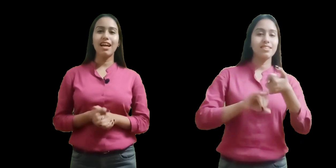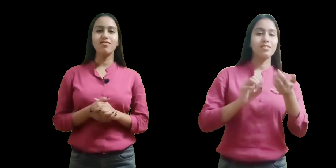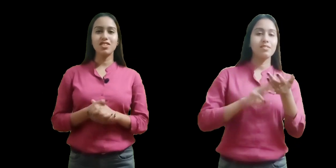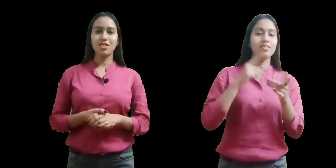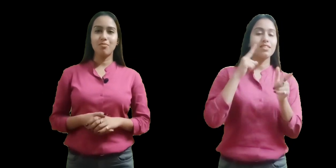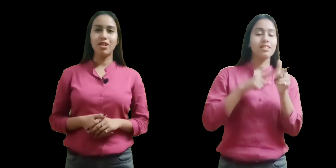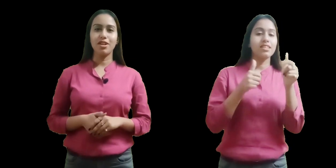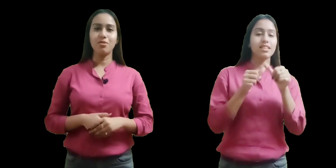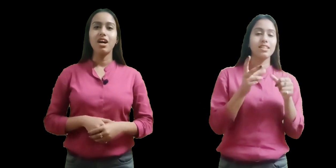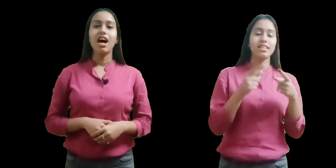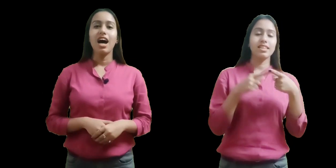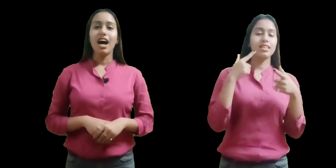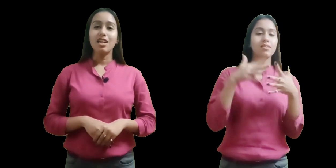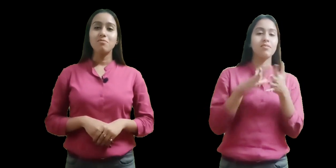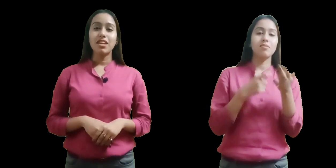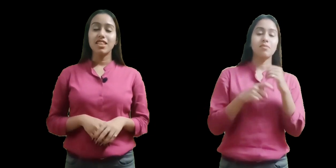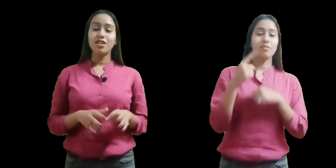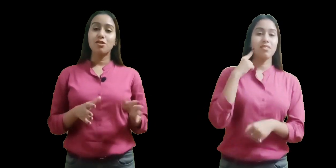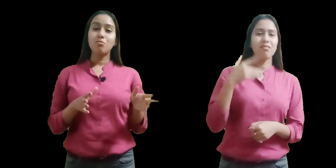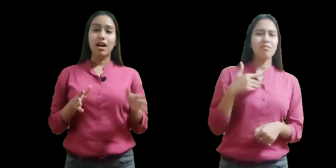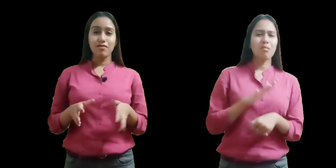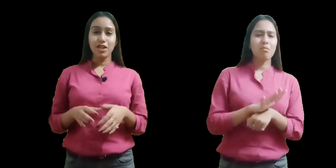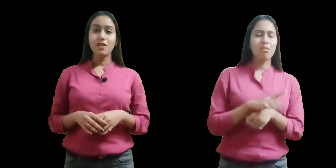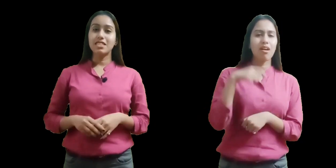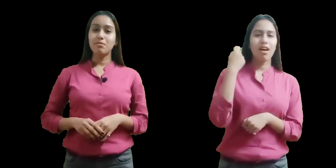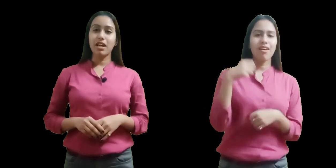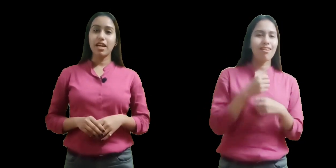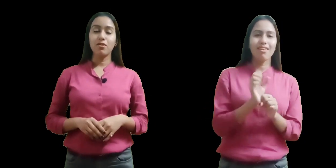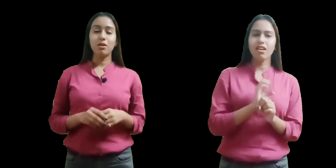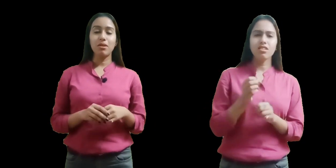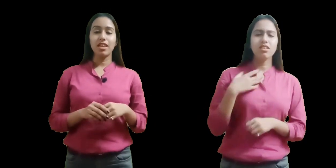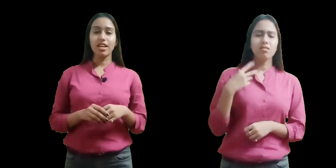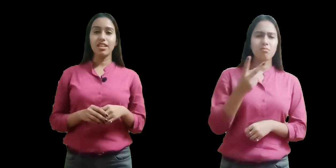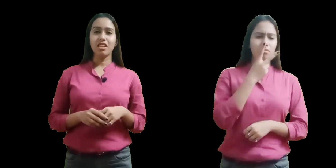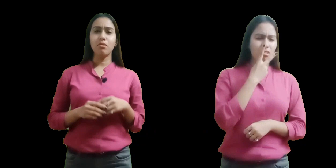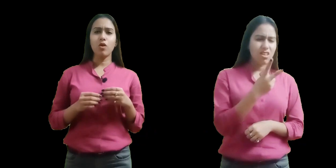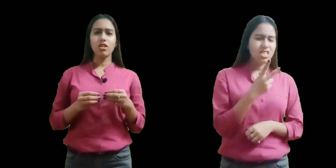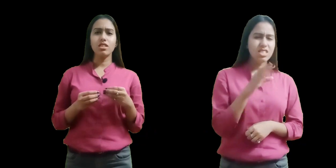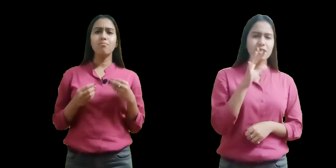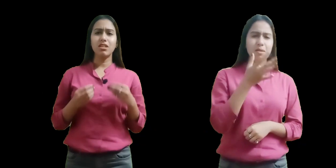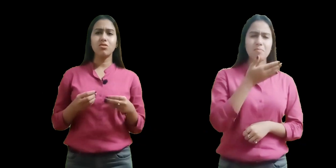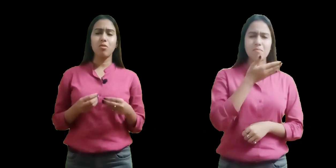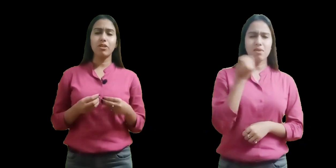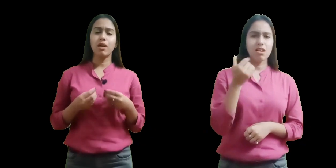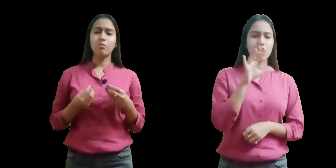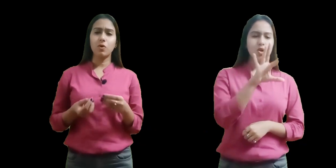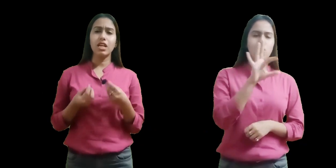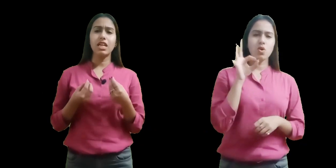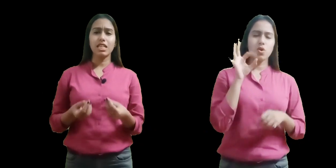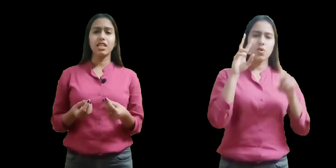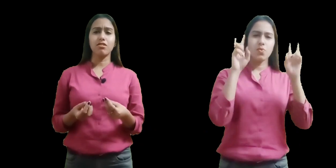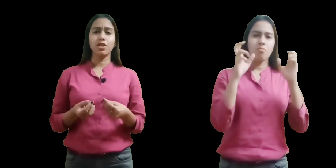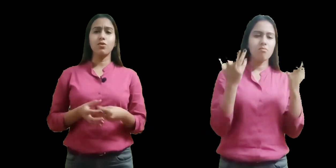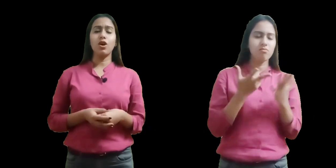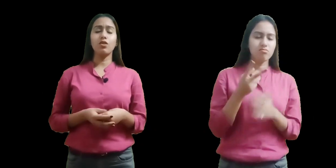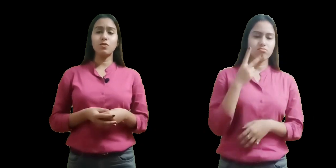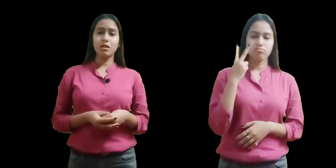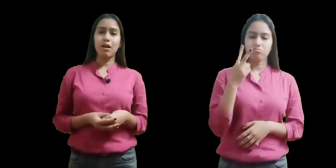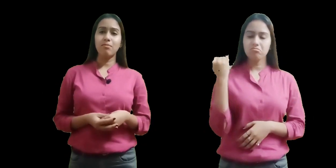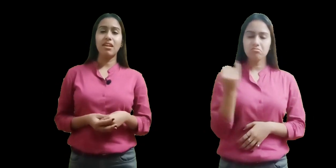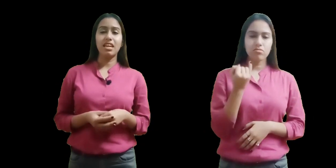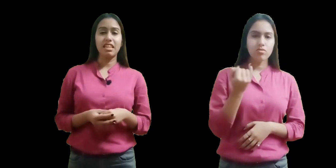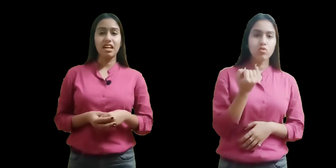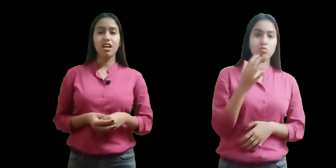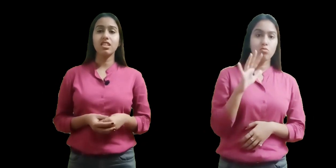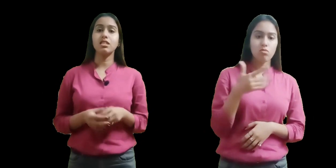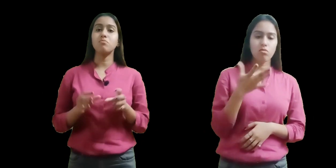तिवारी, मैं साइन लैंग्वेज इंटरप्रेटर हूँ। आज मैंने इतने दिनों बाद वीडियो इसलिए बनाई है क्योंकि मैं देख रही थी कि मैं कौन सा बेस्ट टॉपिक आप लोगों के लिए ले सकती हूँ, और उसके